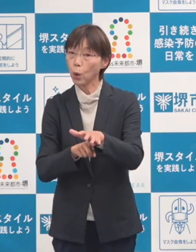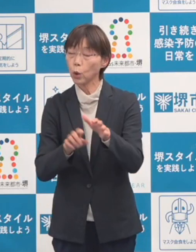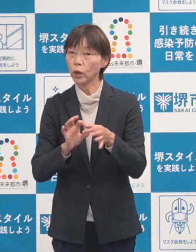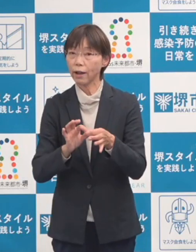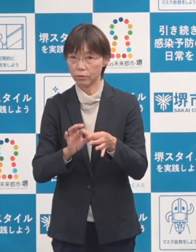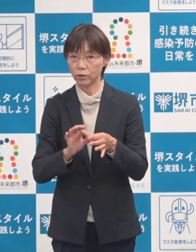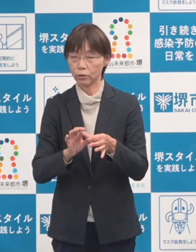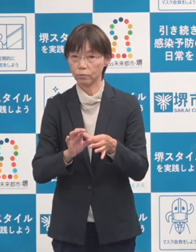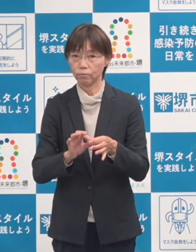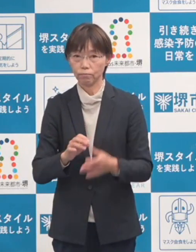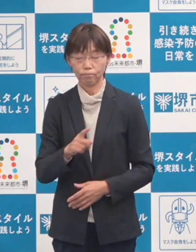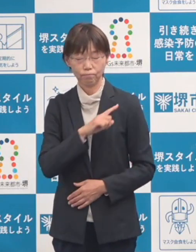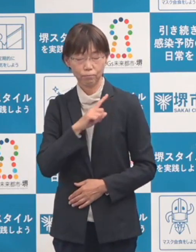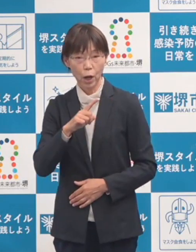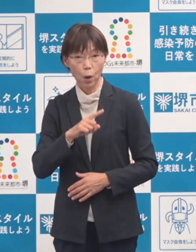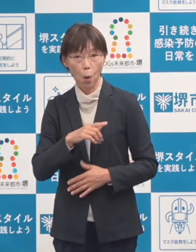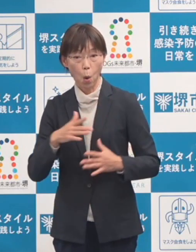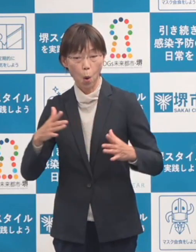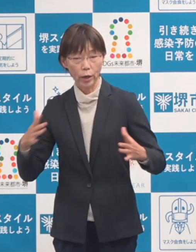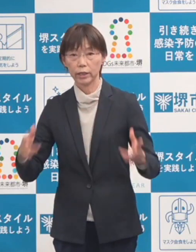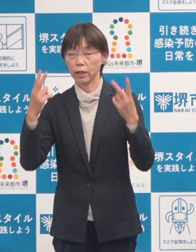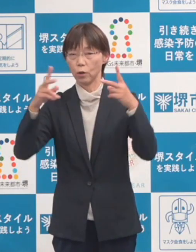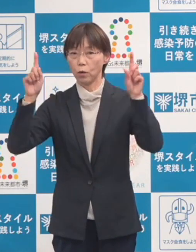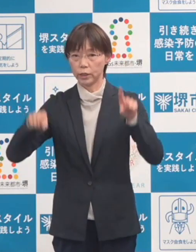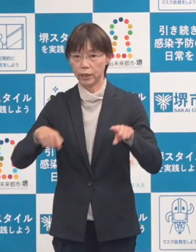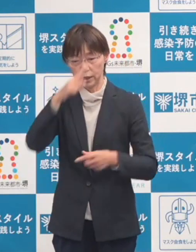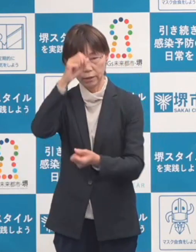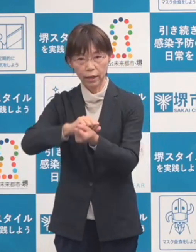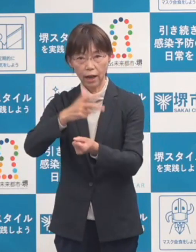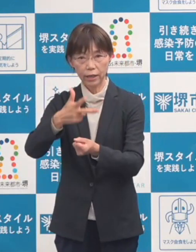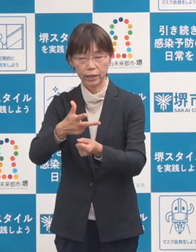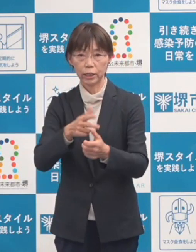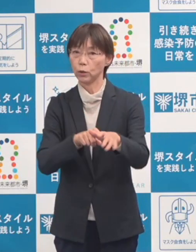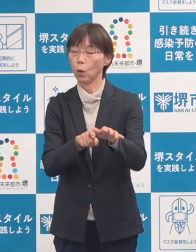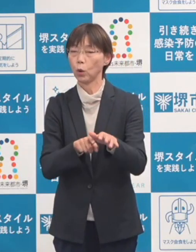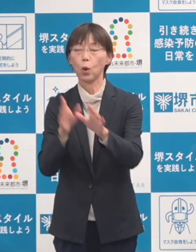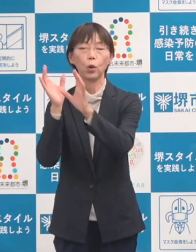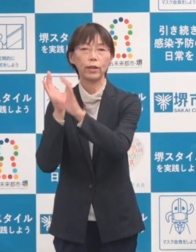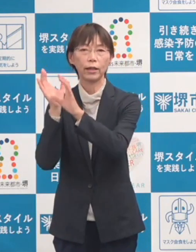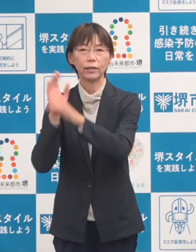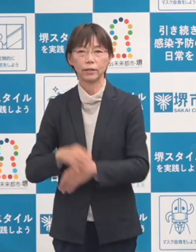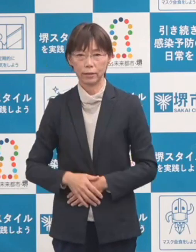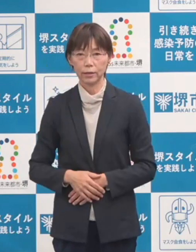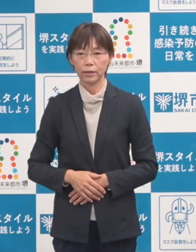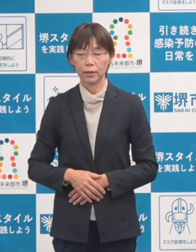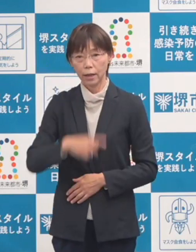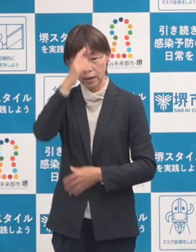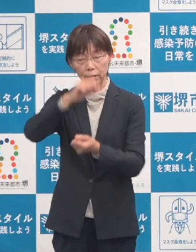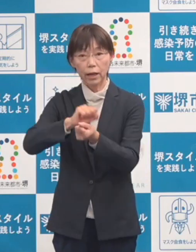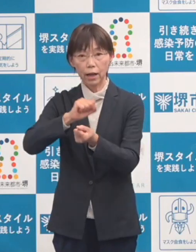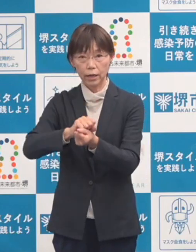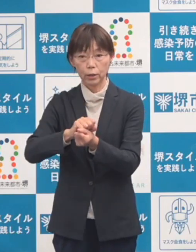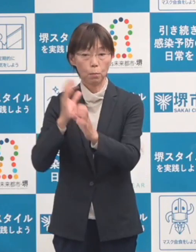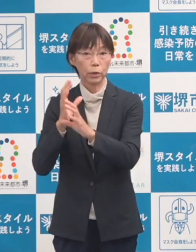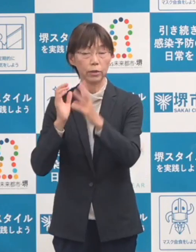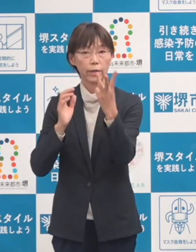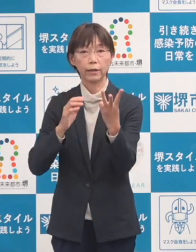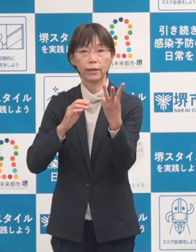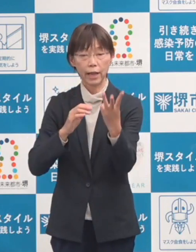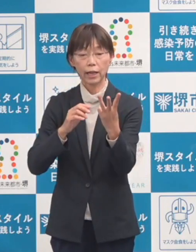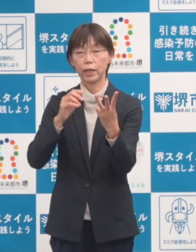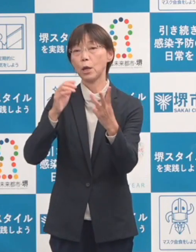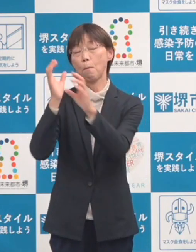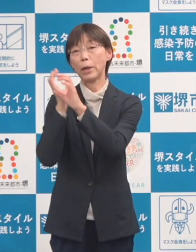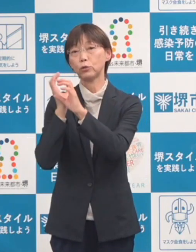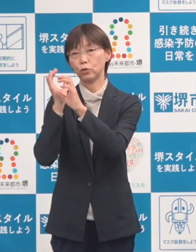きな行事が堺市農業祭です。堺三大祭りと言われる祭りがございまして